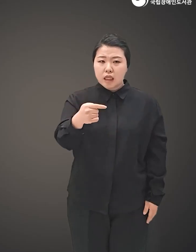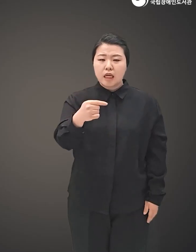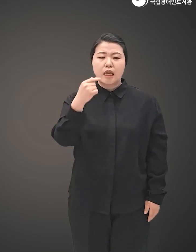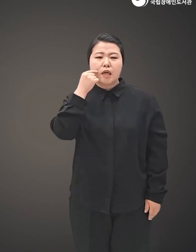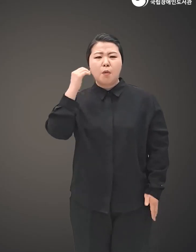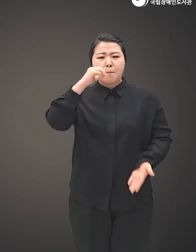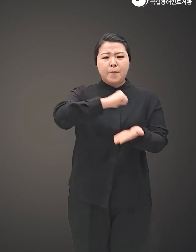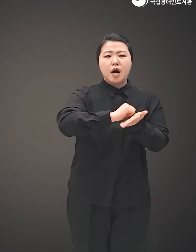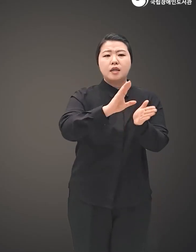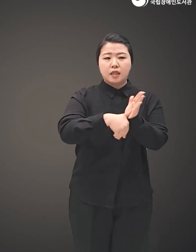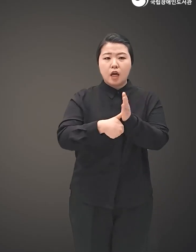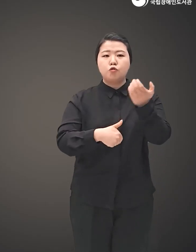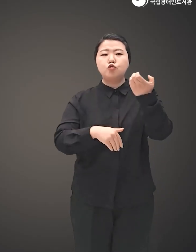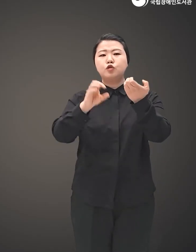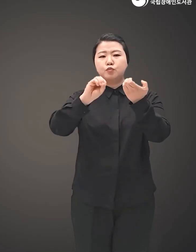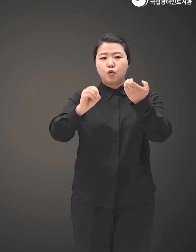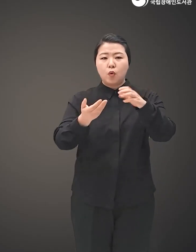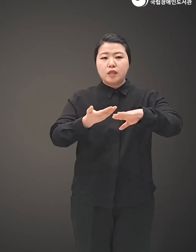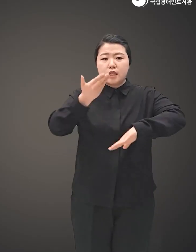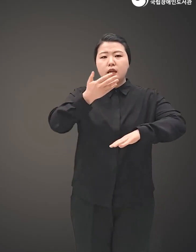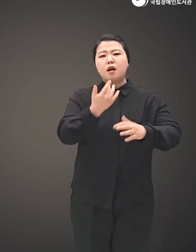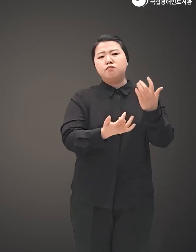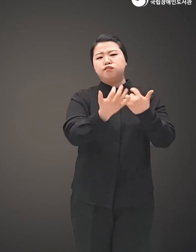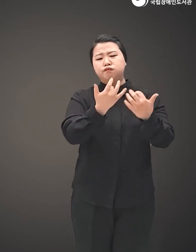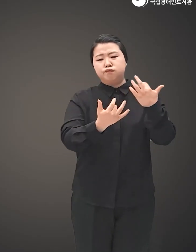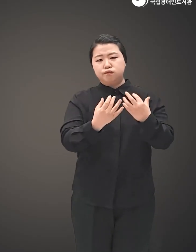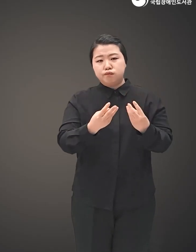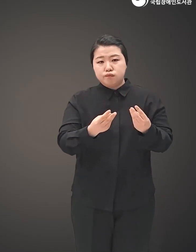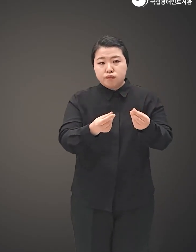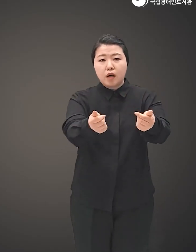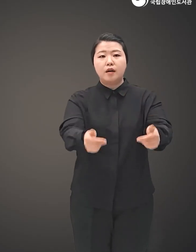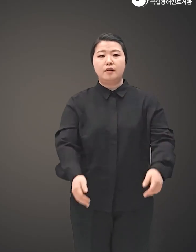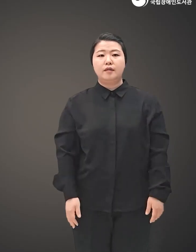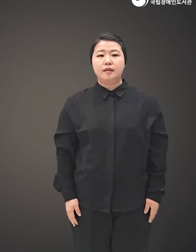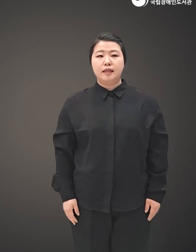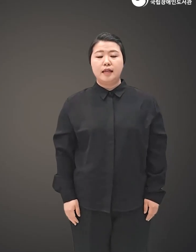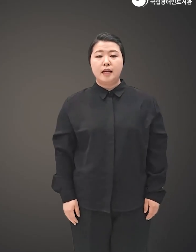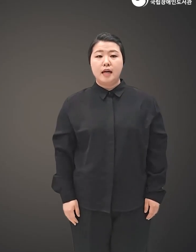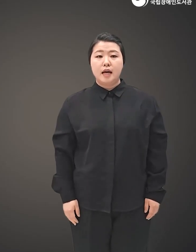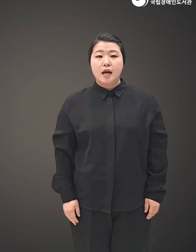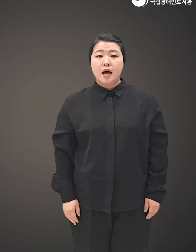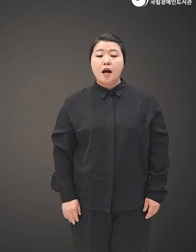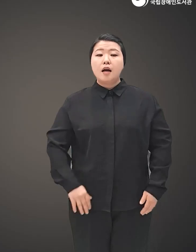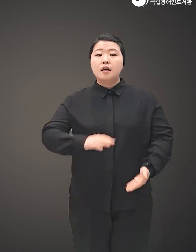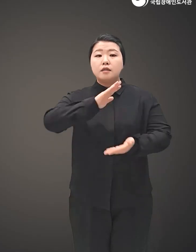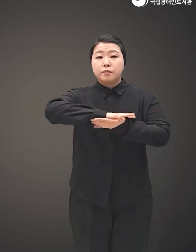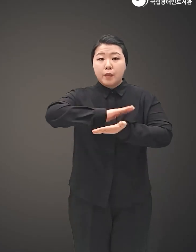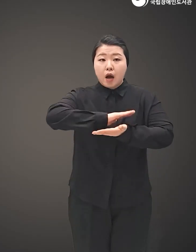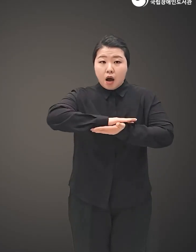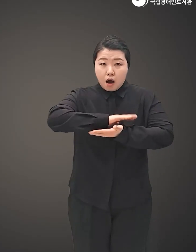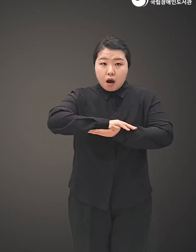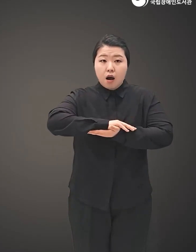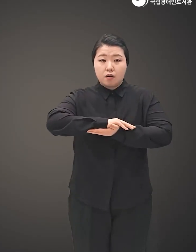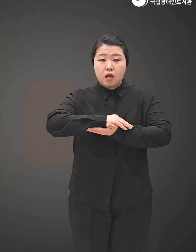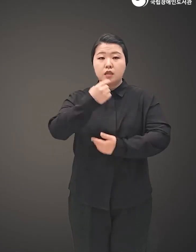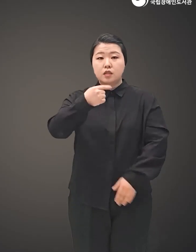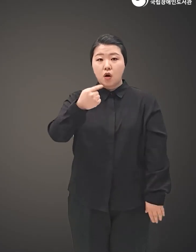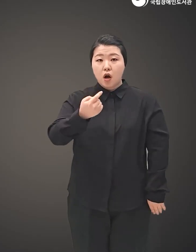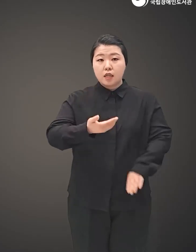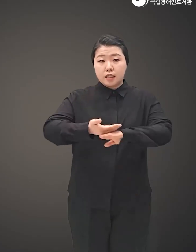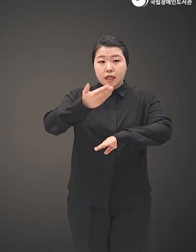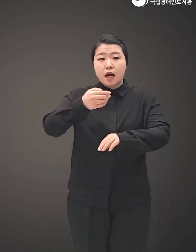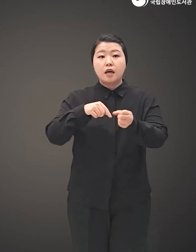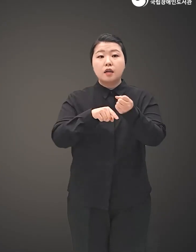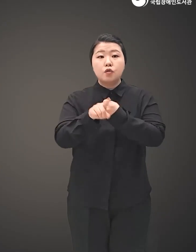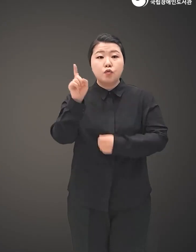일제강점기 때 90% 이상이 다 불에 타서 없어졌어요. 1000권의 책을 집필한 이유는 세상에 가치